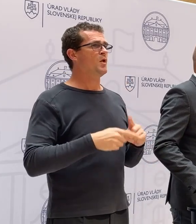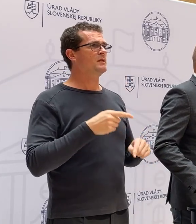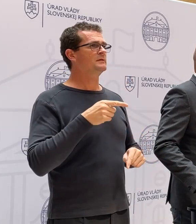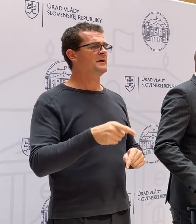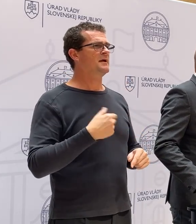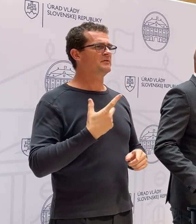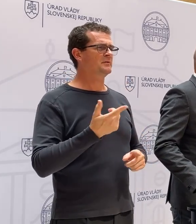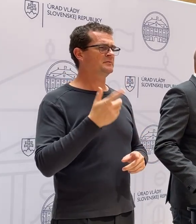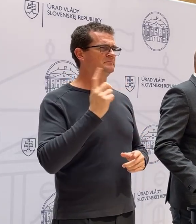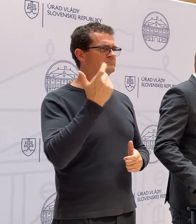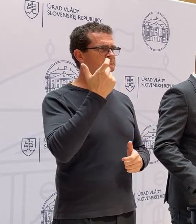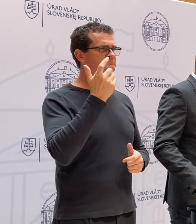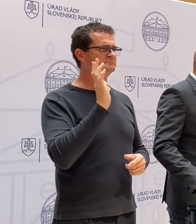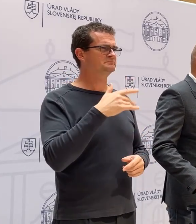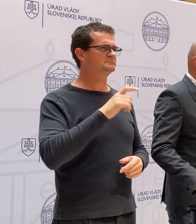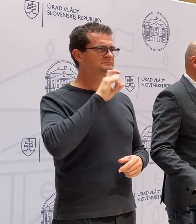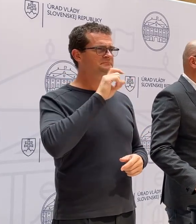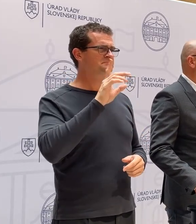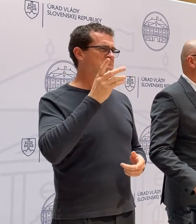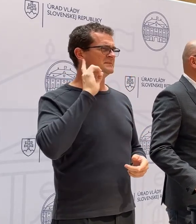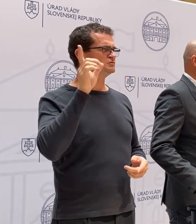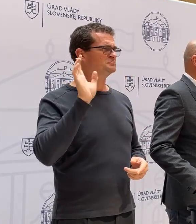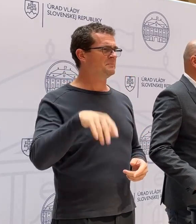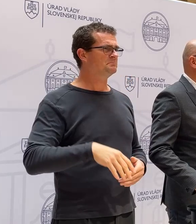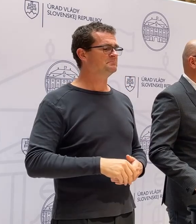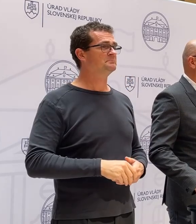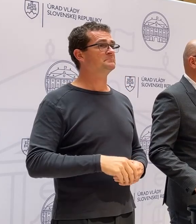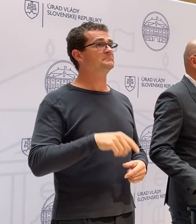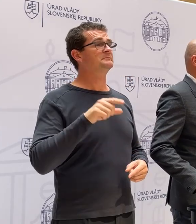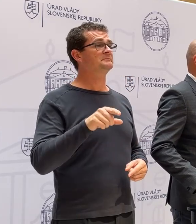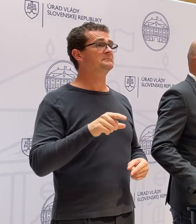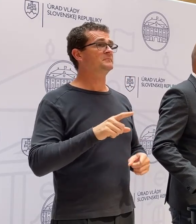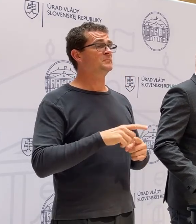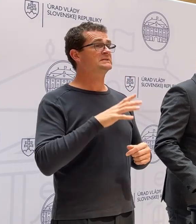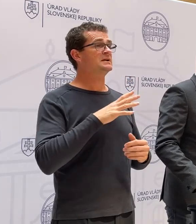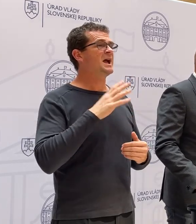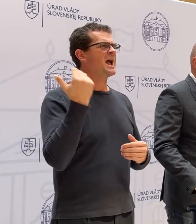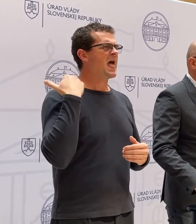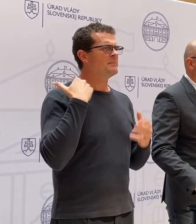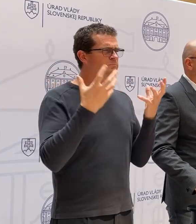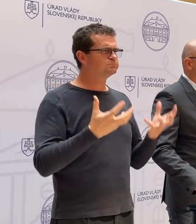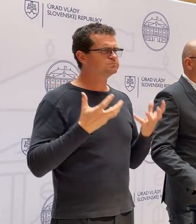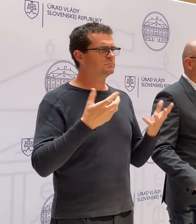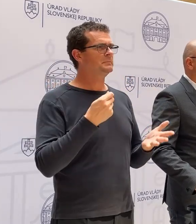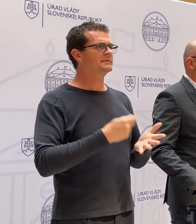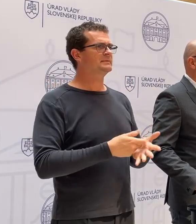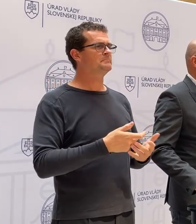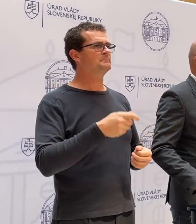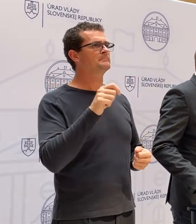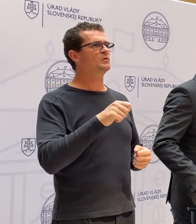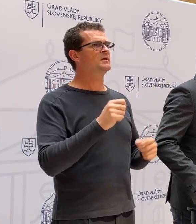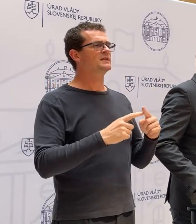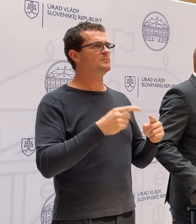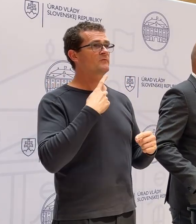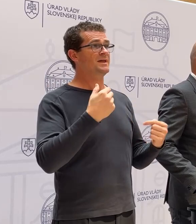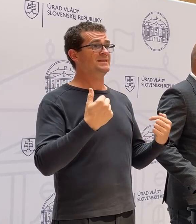na to jednoducho nereagovať, nevšímať si to. Samozrejme, keď niekto od vás povie nejaké strašné klamstvo, typu poslanec Taraba